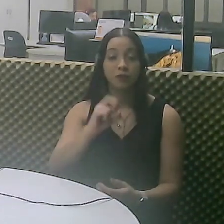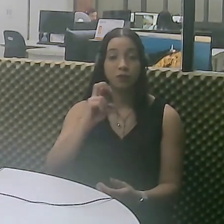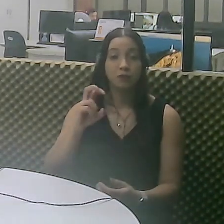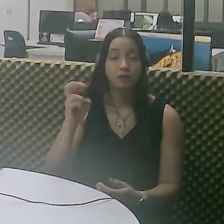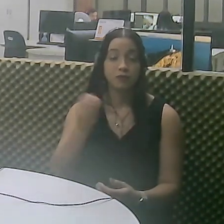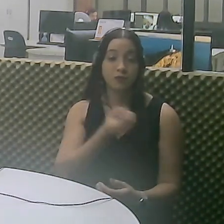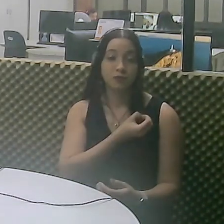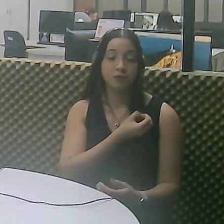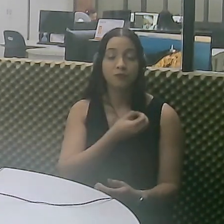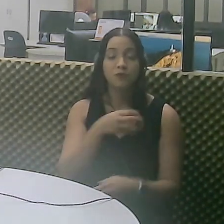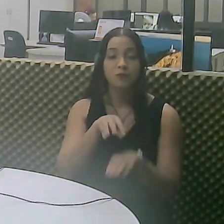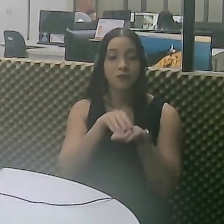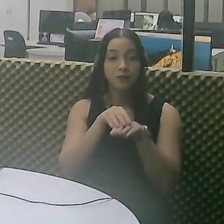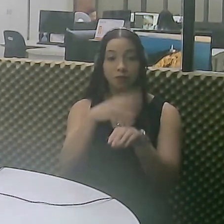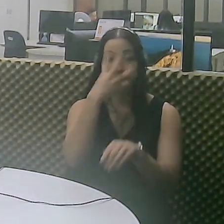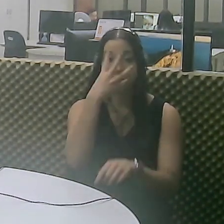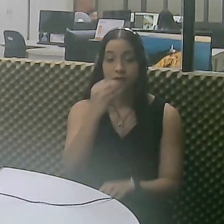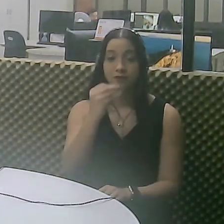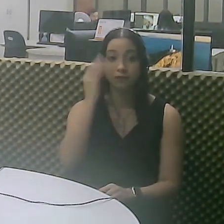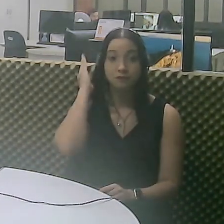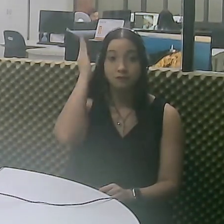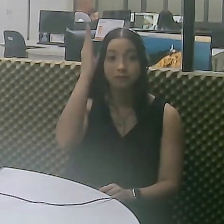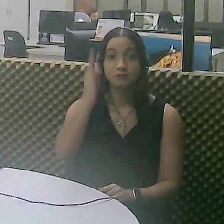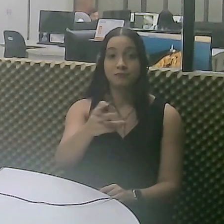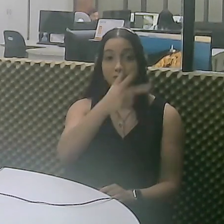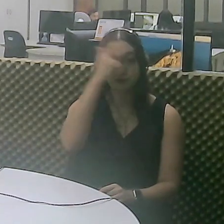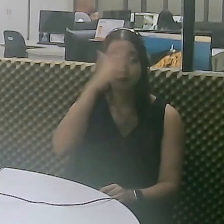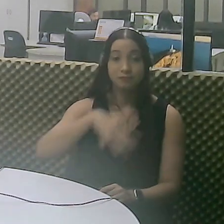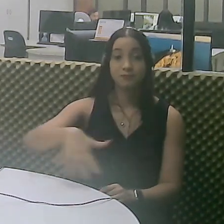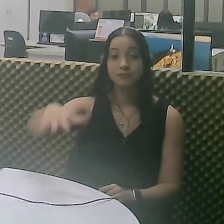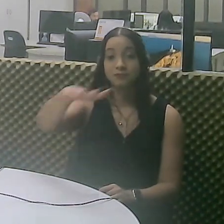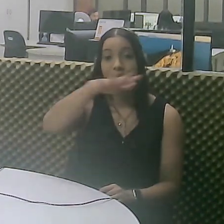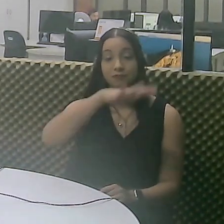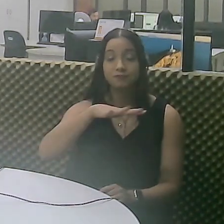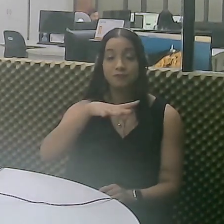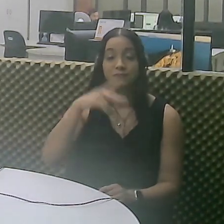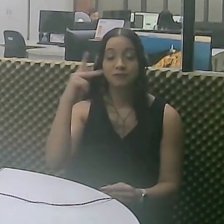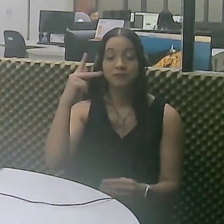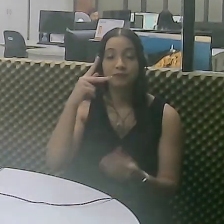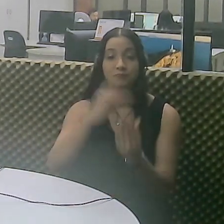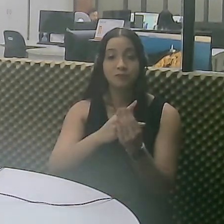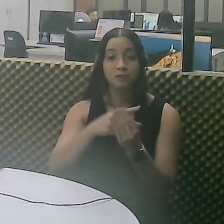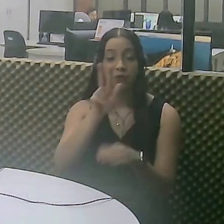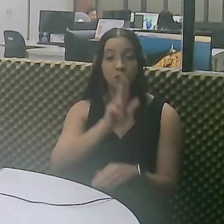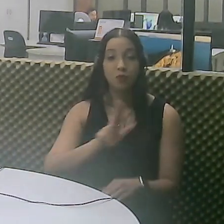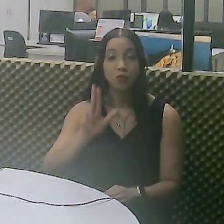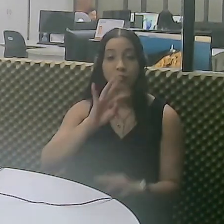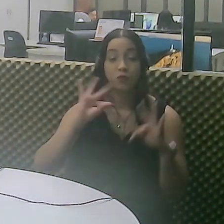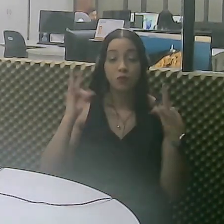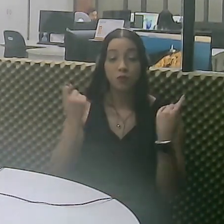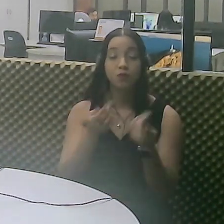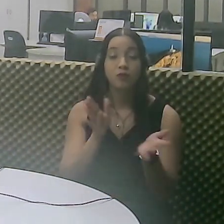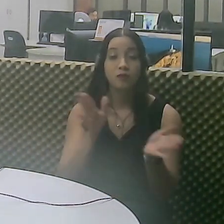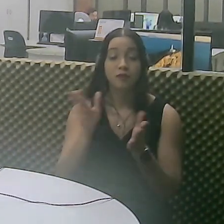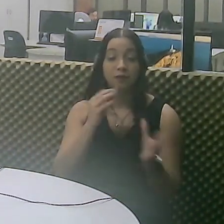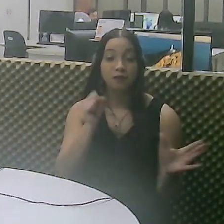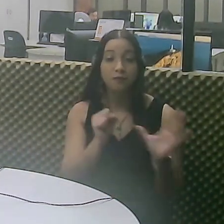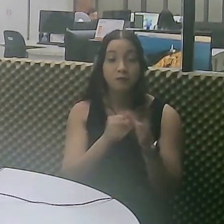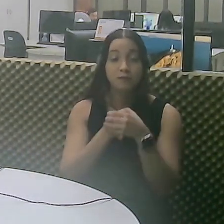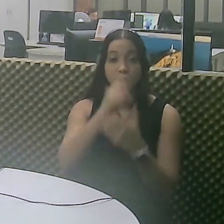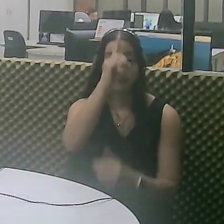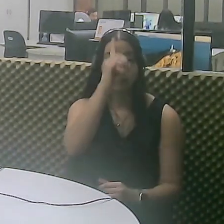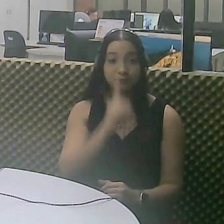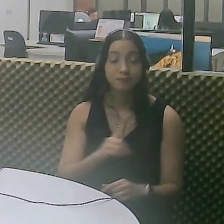5.855. O veículo leva o serviço diretamente para as pessoas. Com isso, o Procon Uberlândia garante que todos tenham acesso à proteção e seus